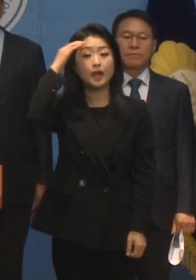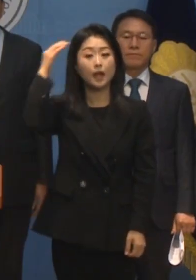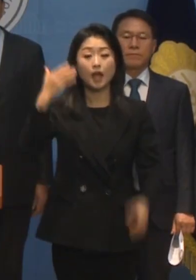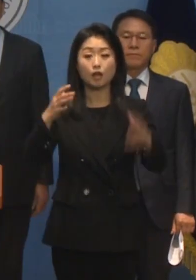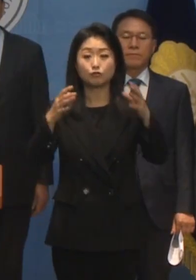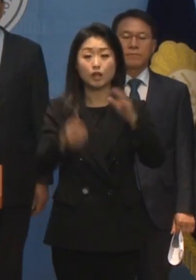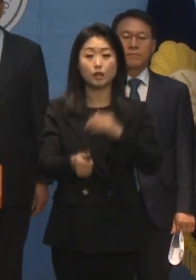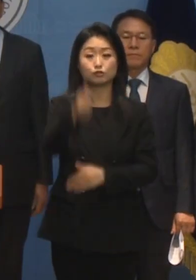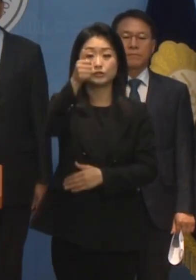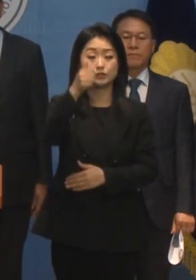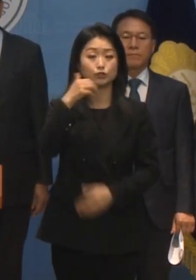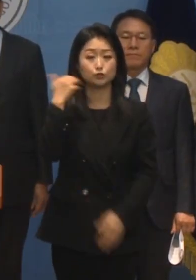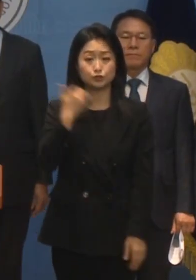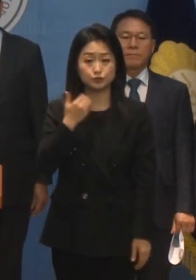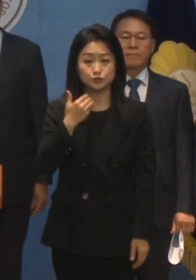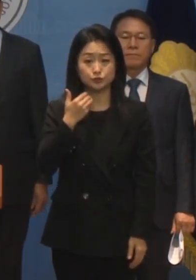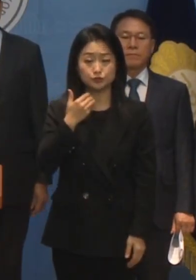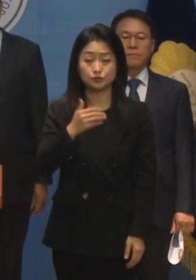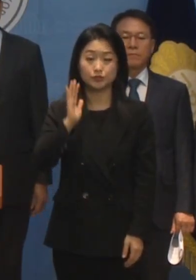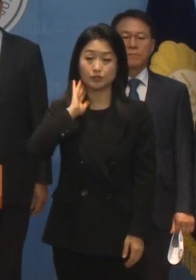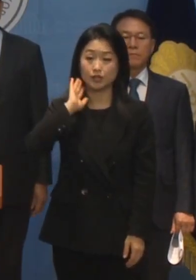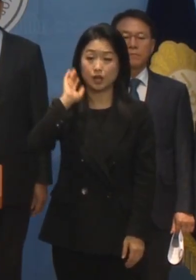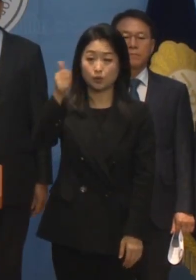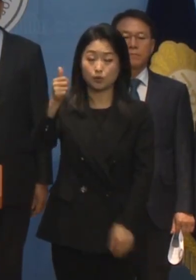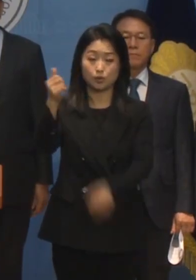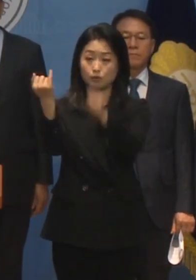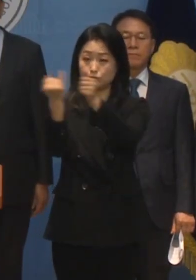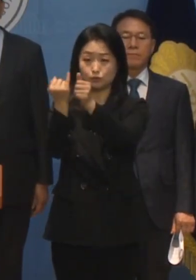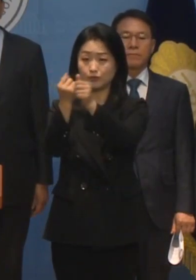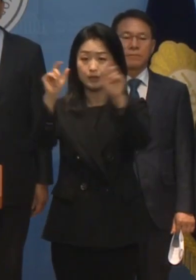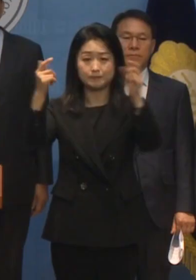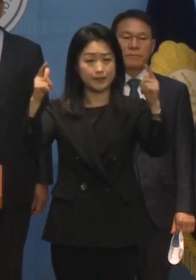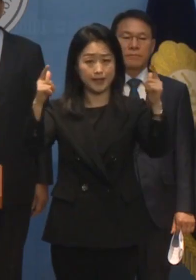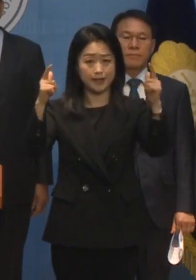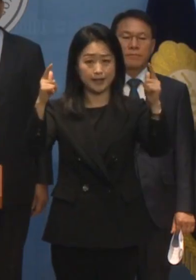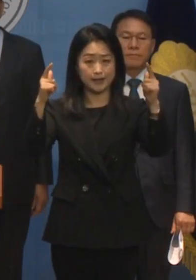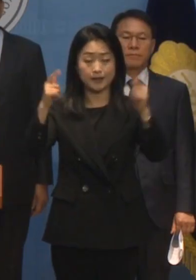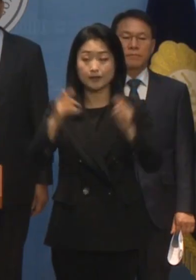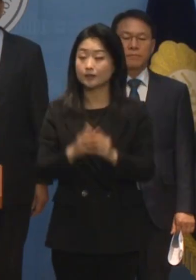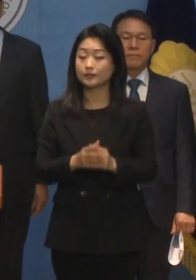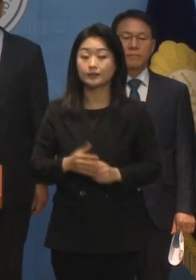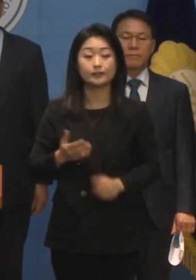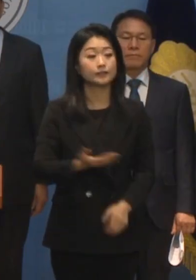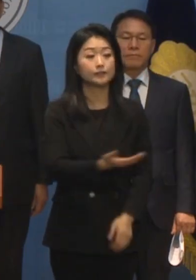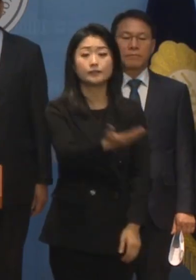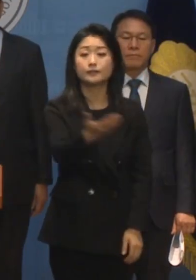대한민국의 주인은 윤석열, 김건희 부부가 아니라 우리